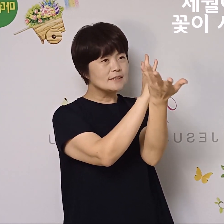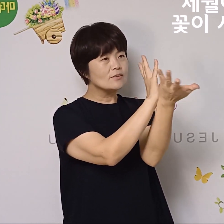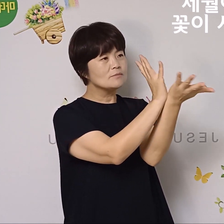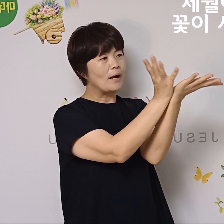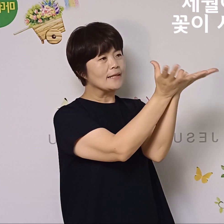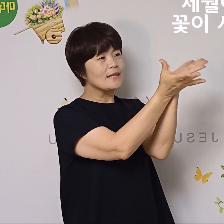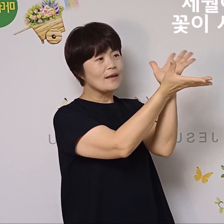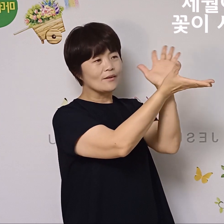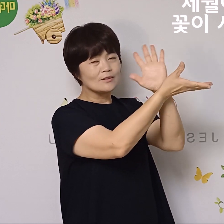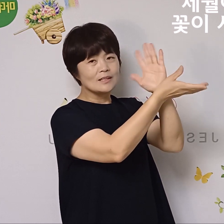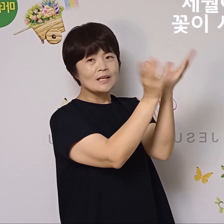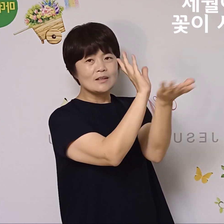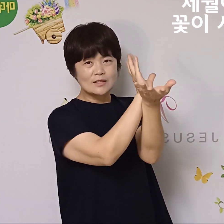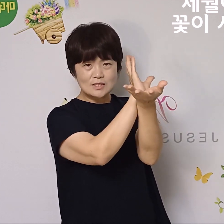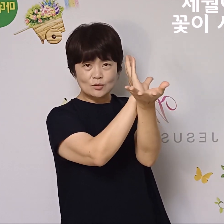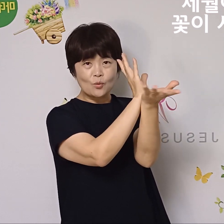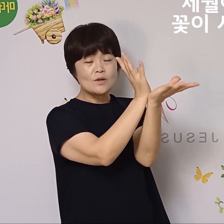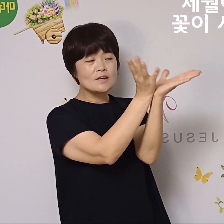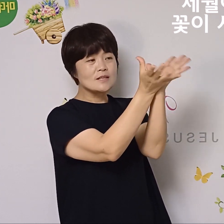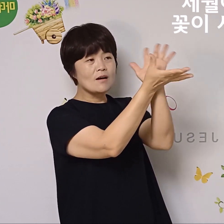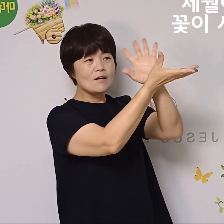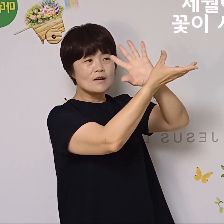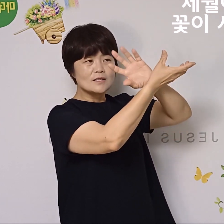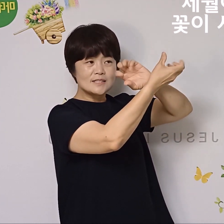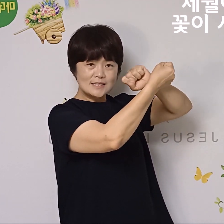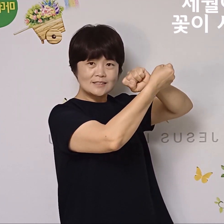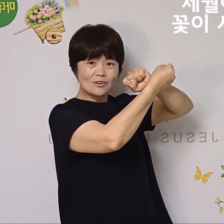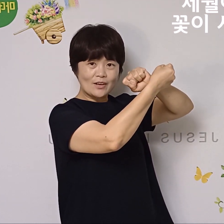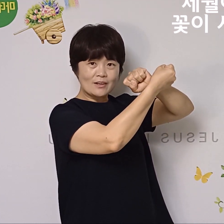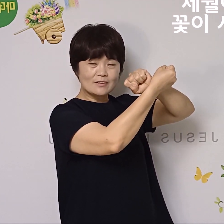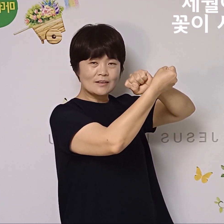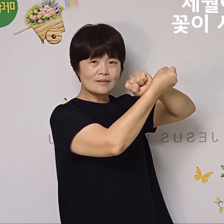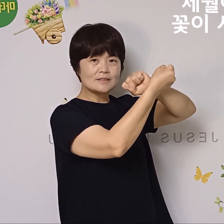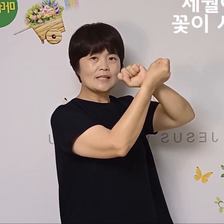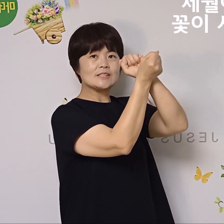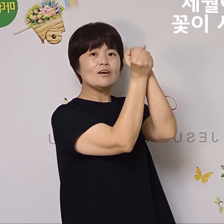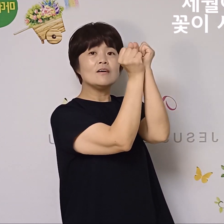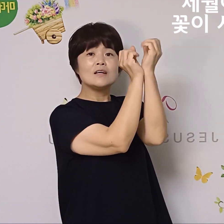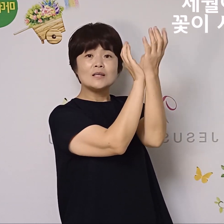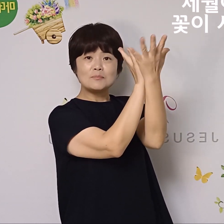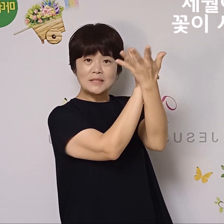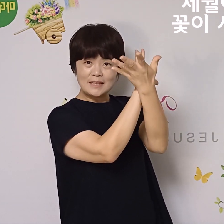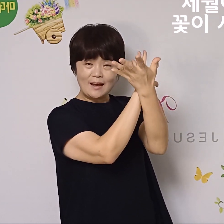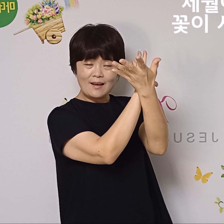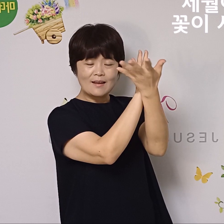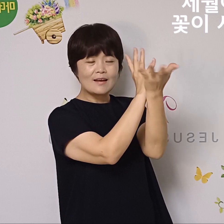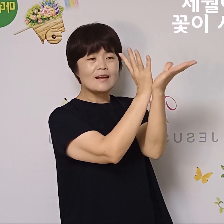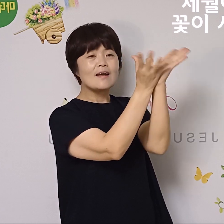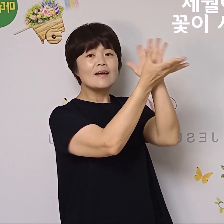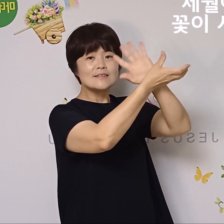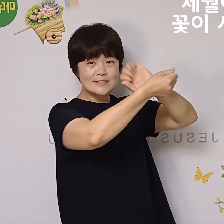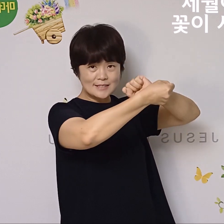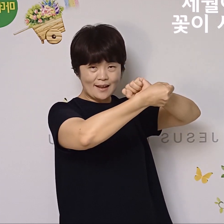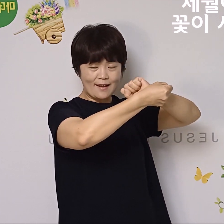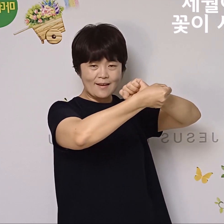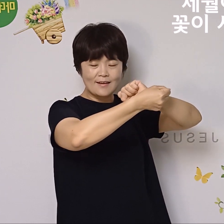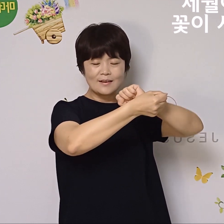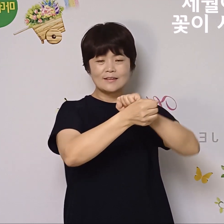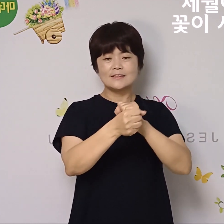거는 반대예요. 이렇게 해서 돌려서 지는 거예요. 다시요. 피다, 지다.